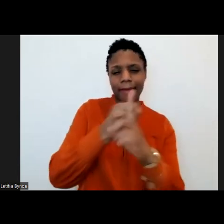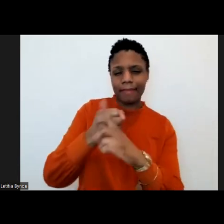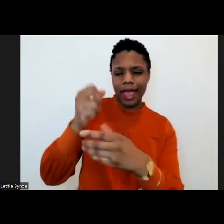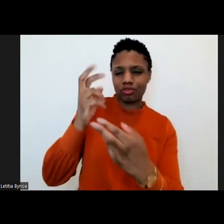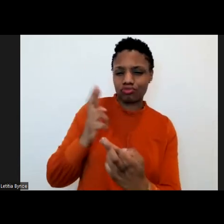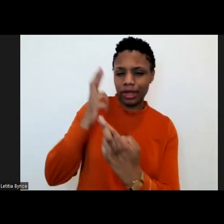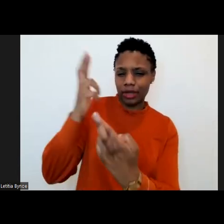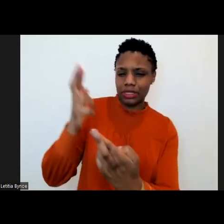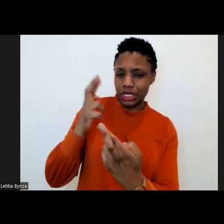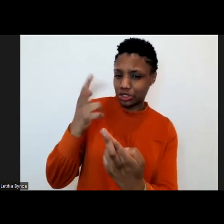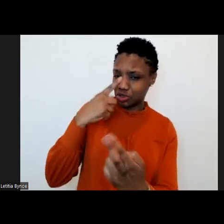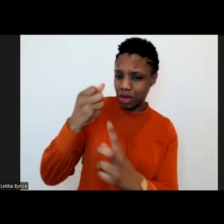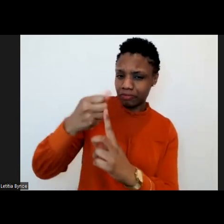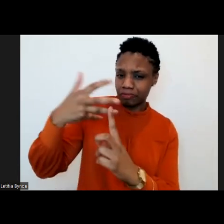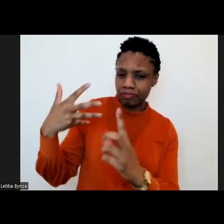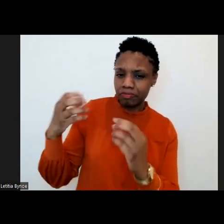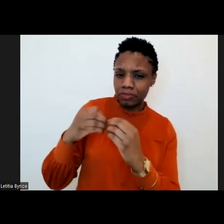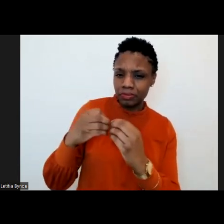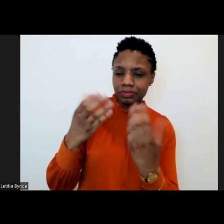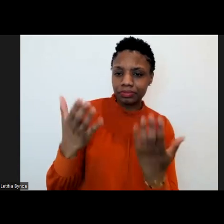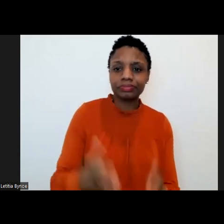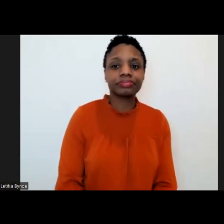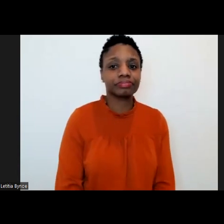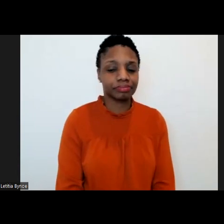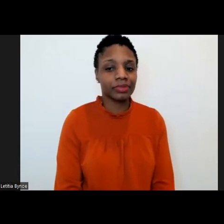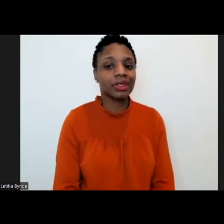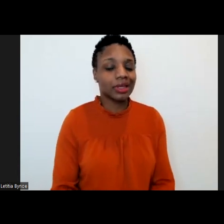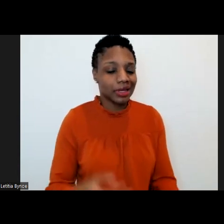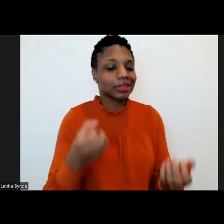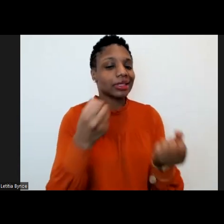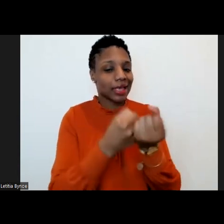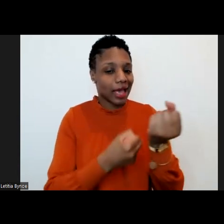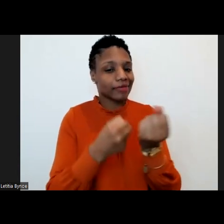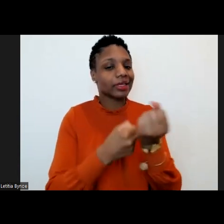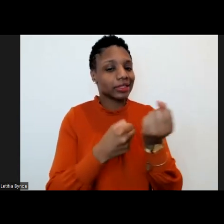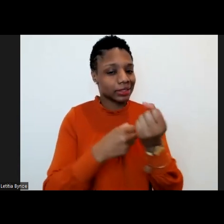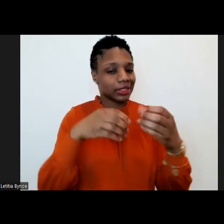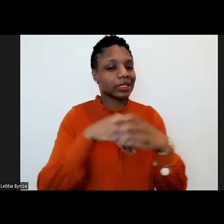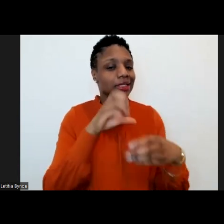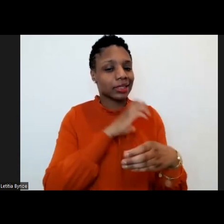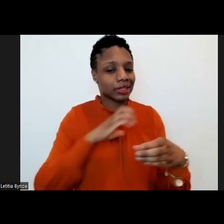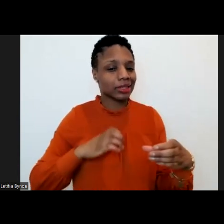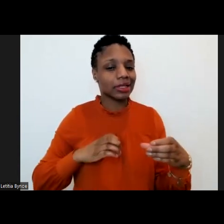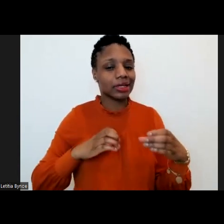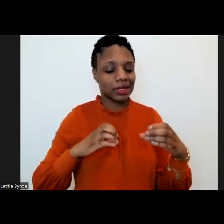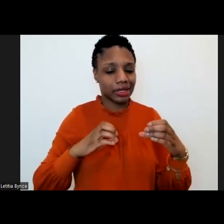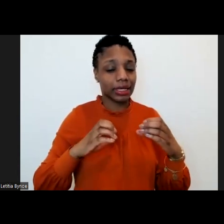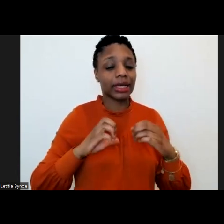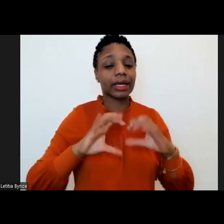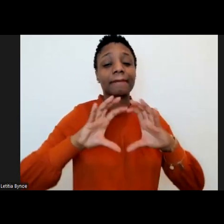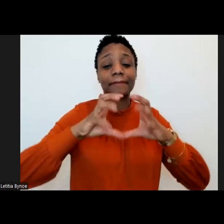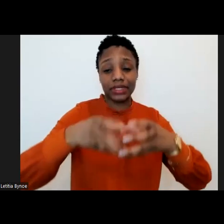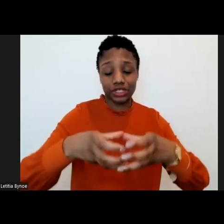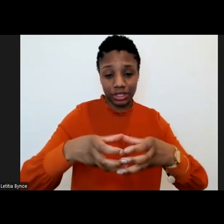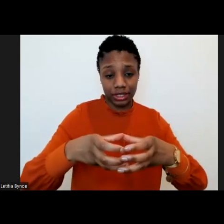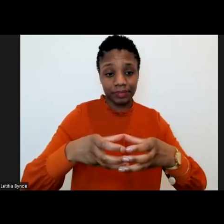de cómo Entonces ustedes creen que va a salir las recomendaciones Eh sí los miembros de la comisión